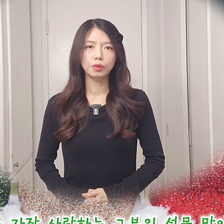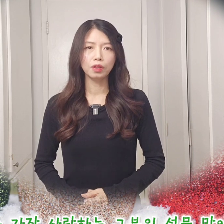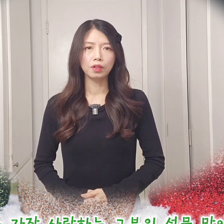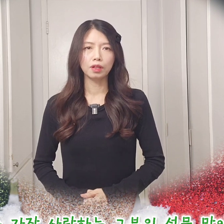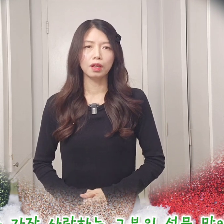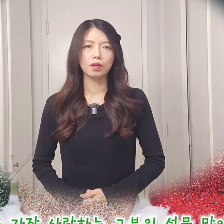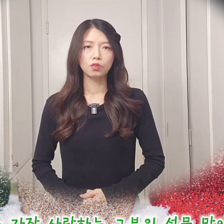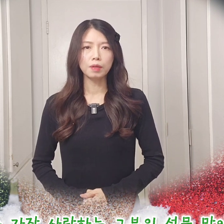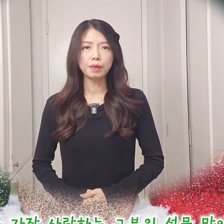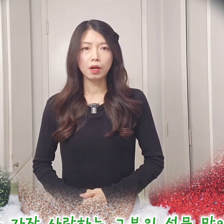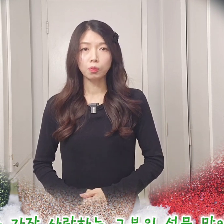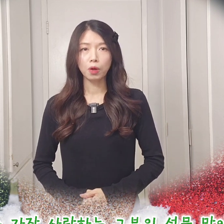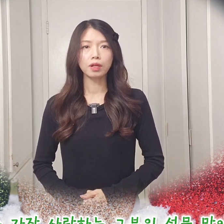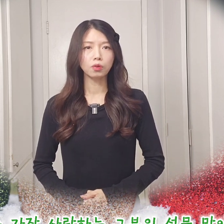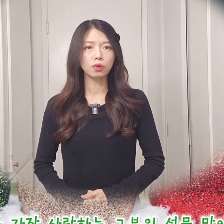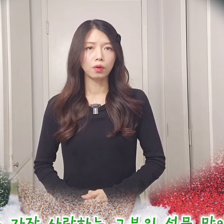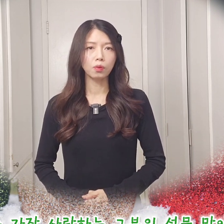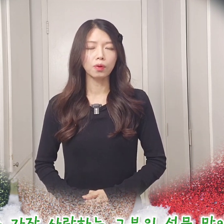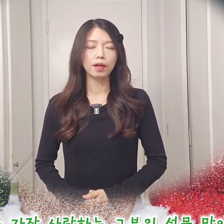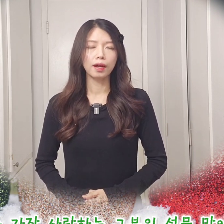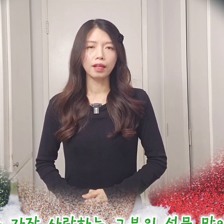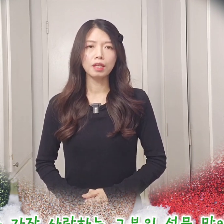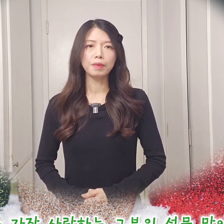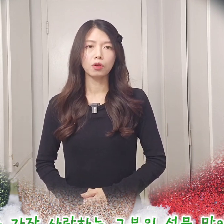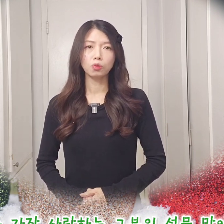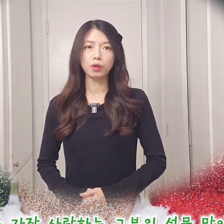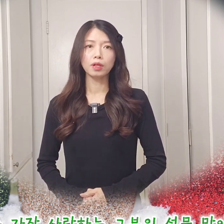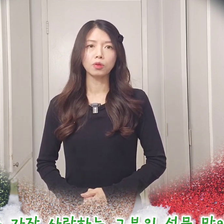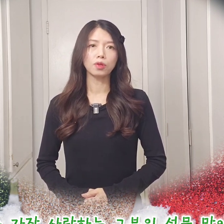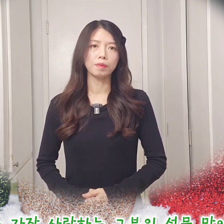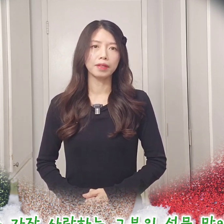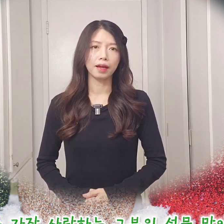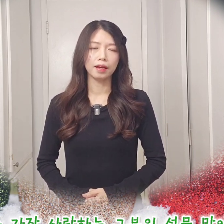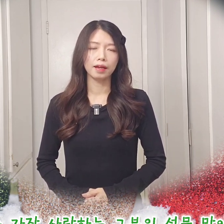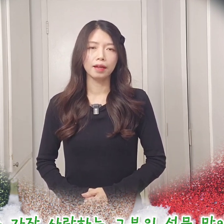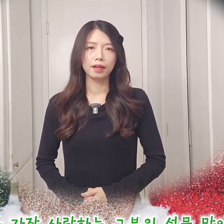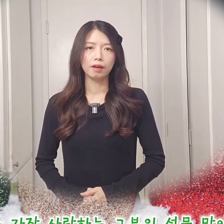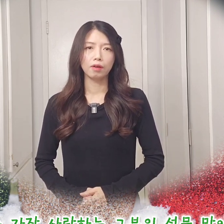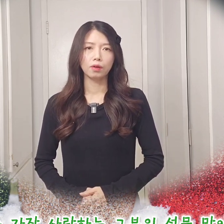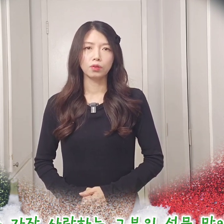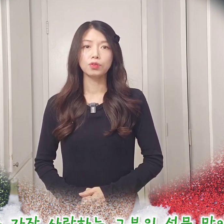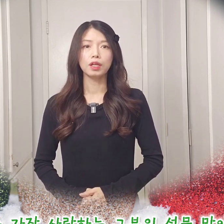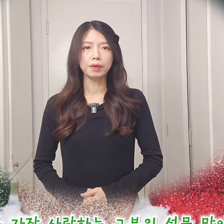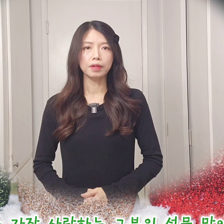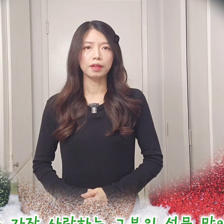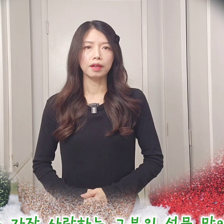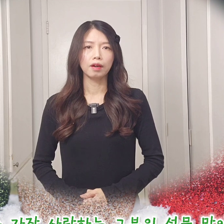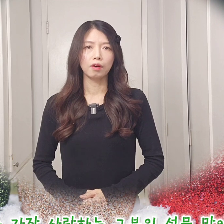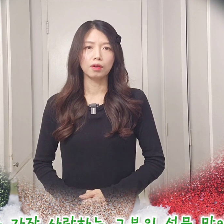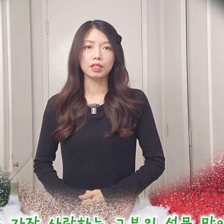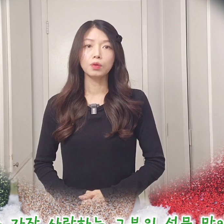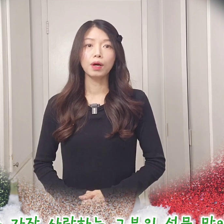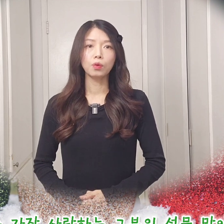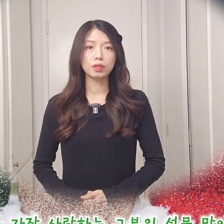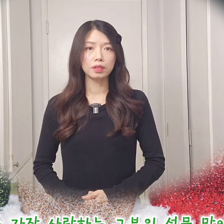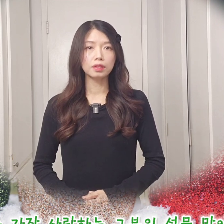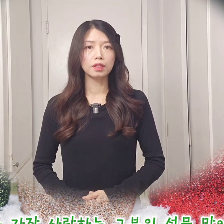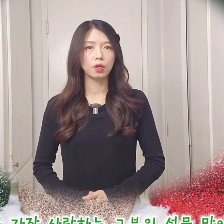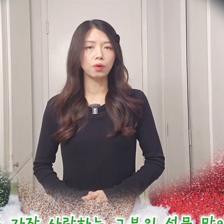그분은 주님이라고 표현하셔도 되고 하나님이라고 표현하셔도 됩니다. 주님은 지화로 지읒을 이용한